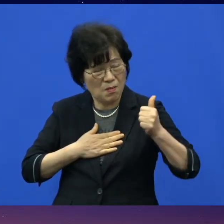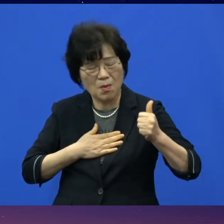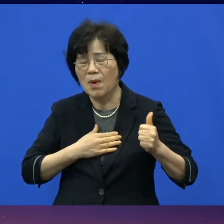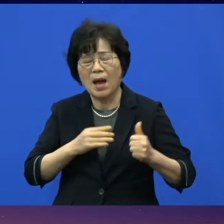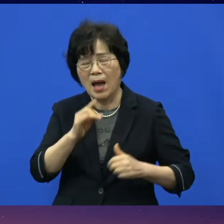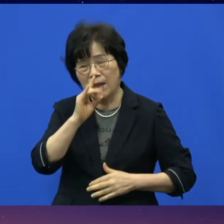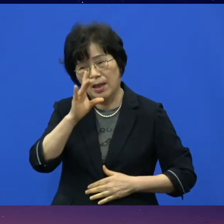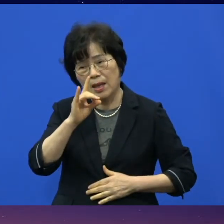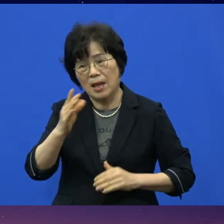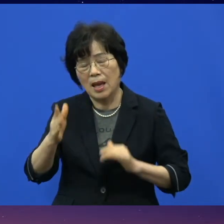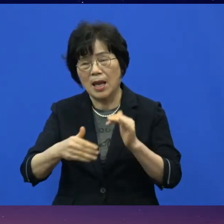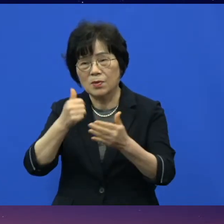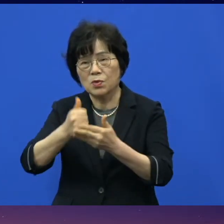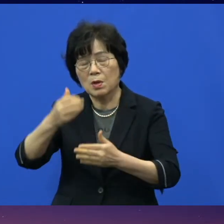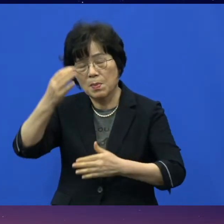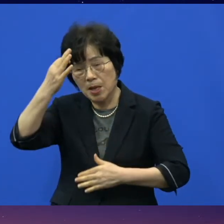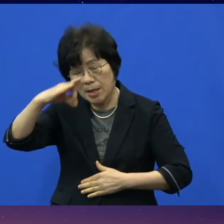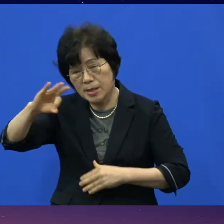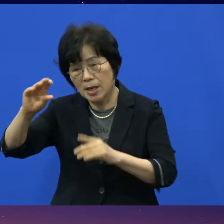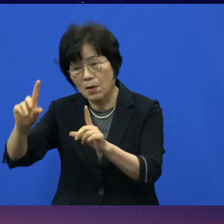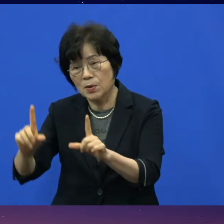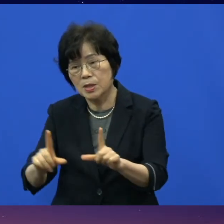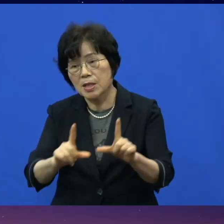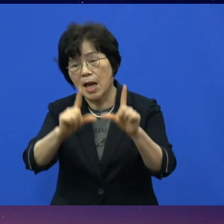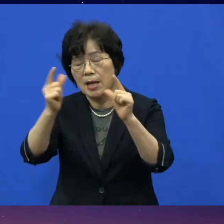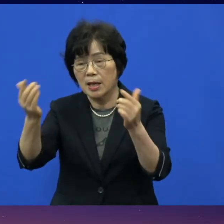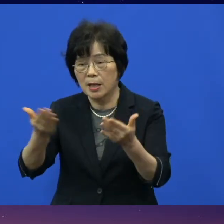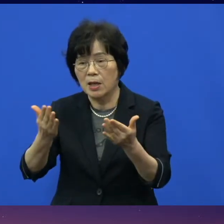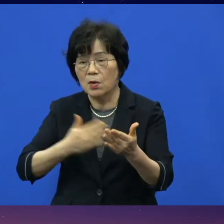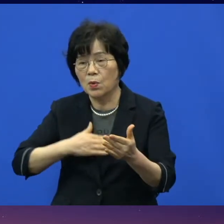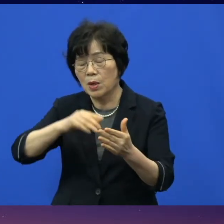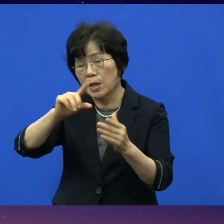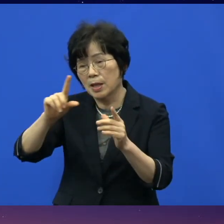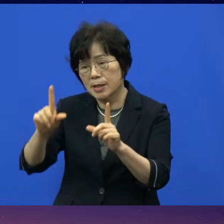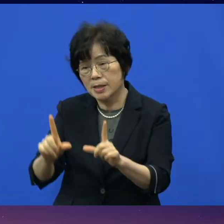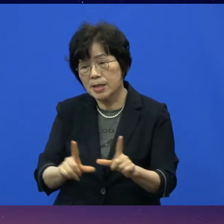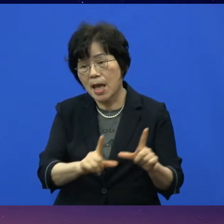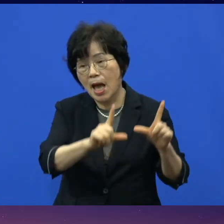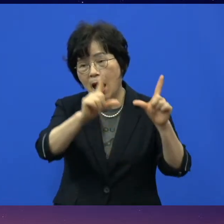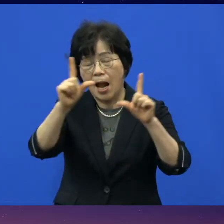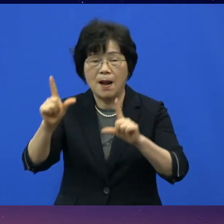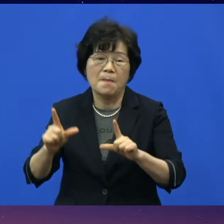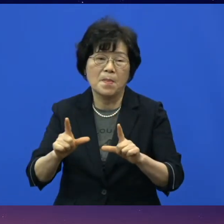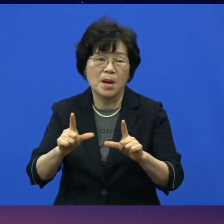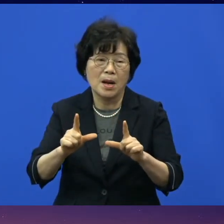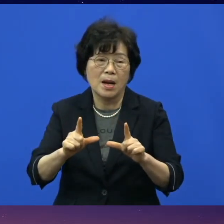그러므로 예수를 얼마나 인정하고 살아가느냐가 우리의 삶의 질을 결정합니다.